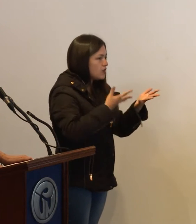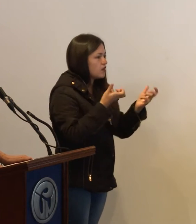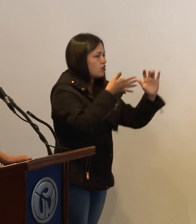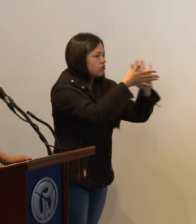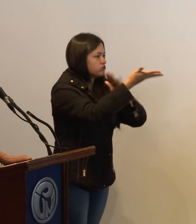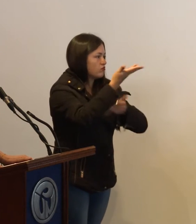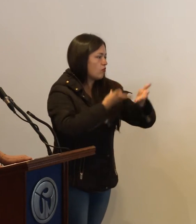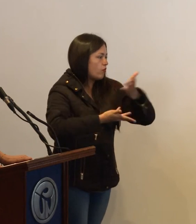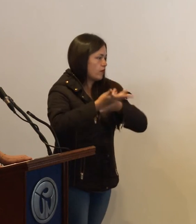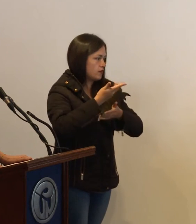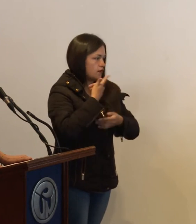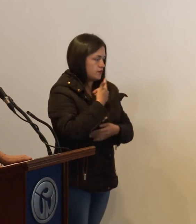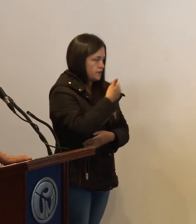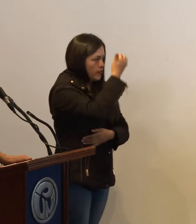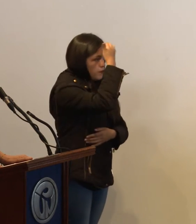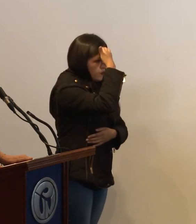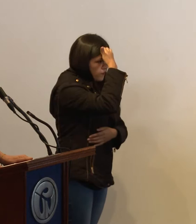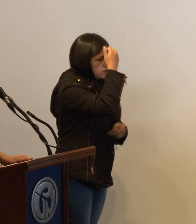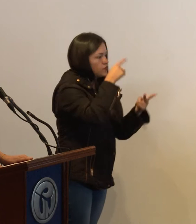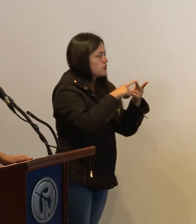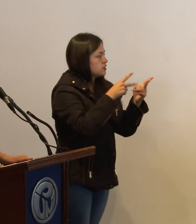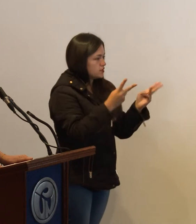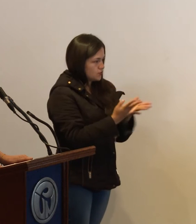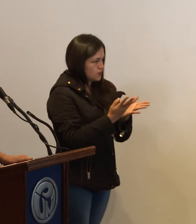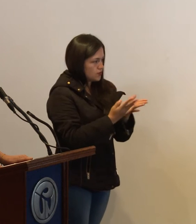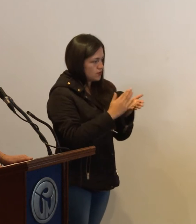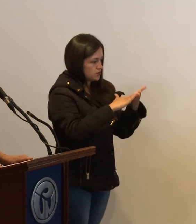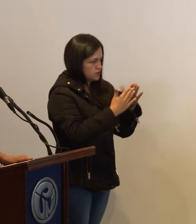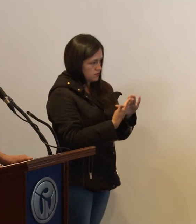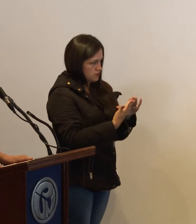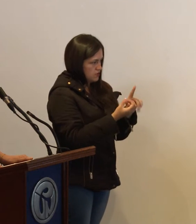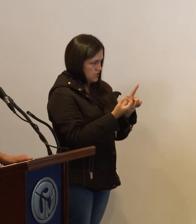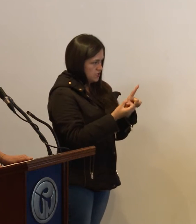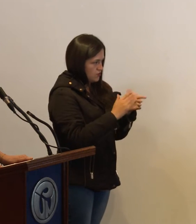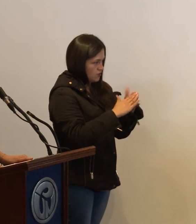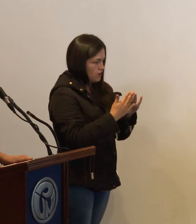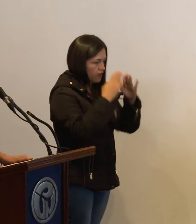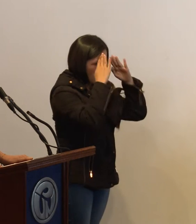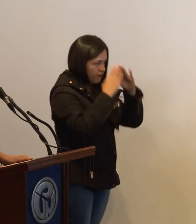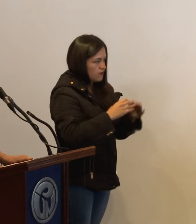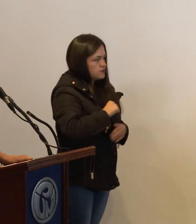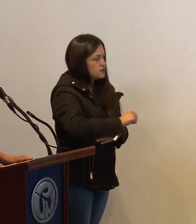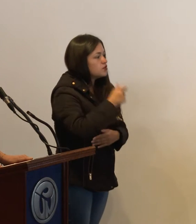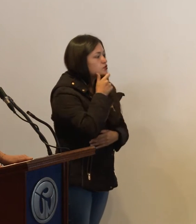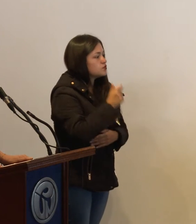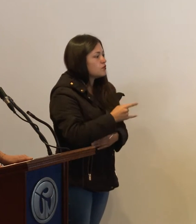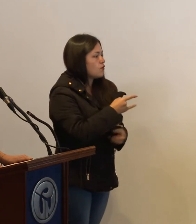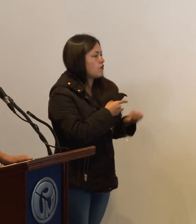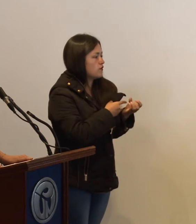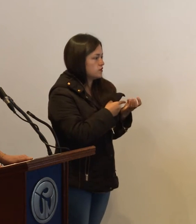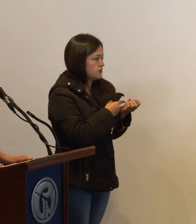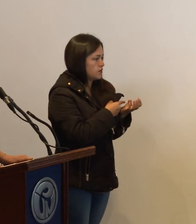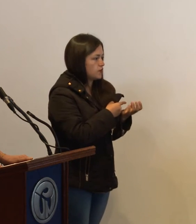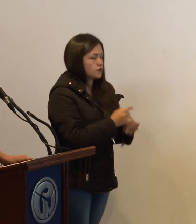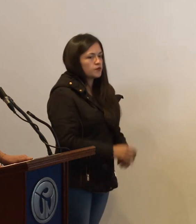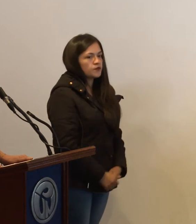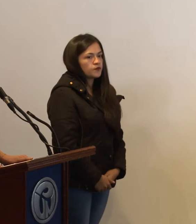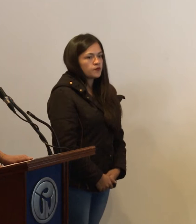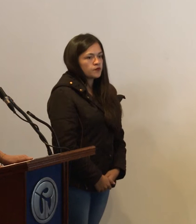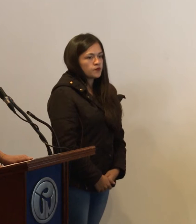ustedes. Profesores y estudiantes, Programa de Educación Comunitaria con Énfasis en Derechos Humanos, Universidad Pedagógica